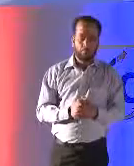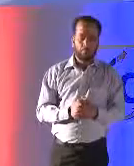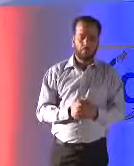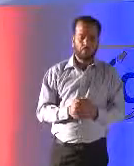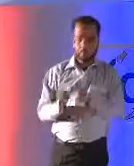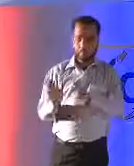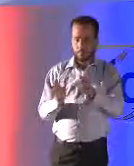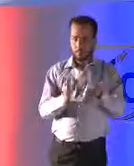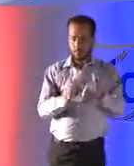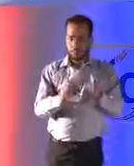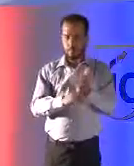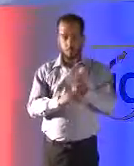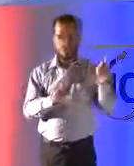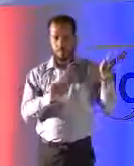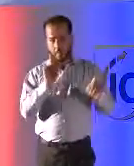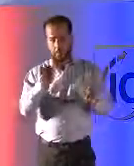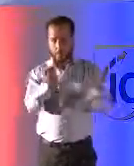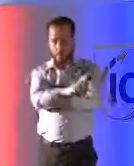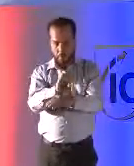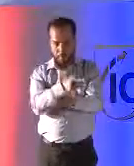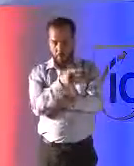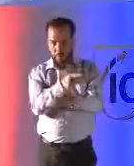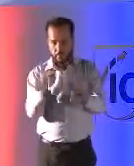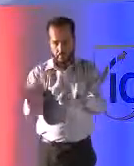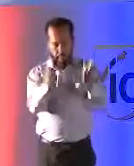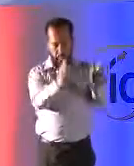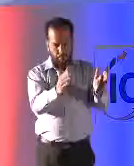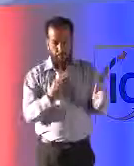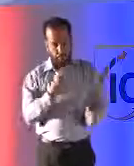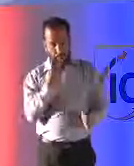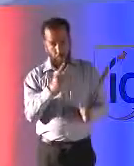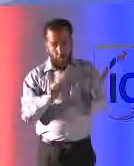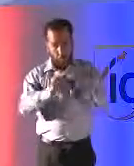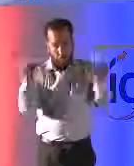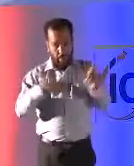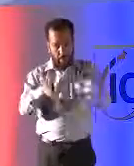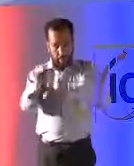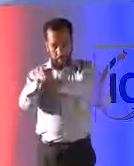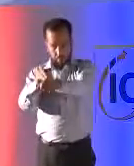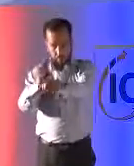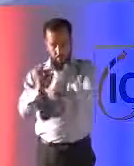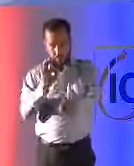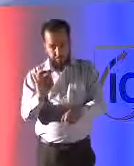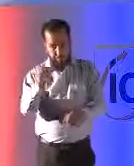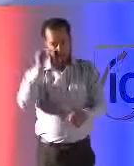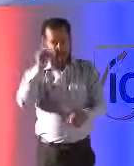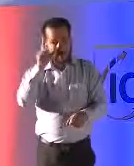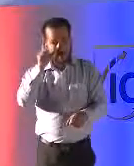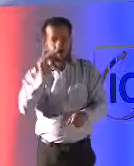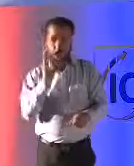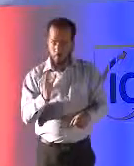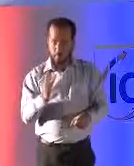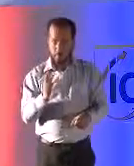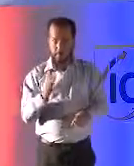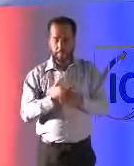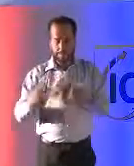been transformed. ولكن هذه التقنيات يجب أن نكون صريحين أنها تحول أو تحسن